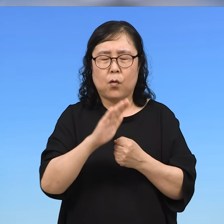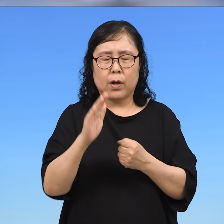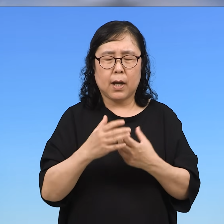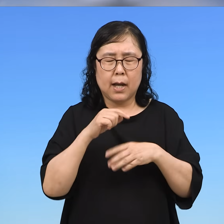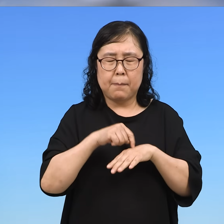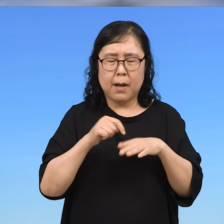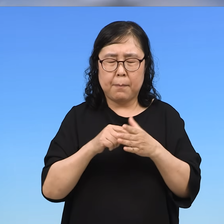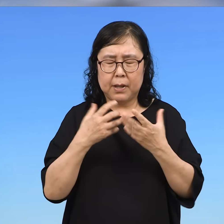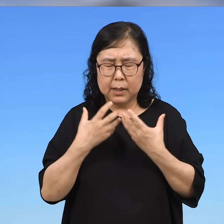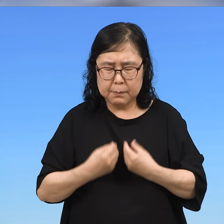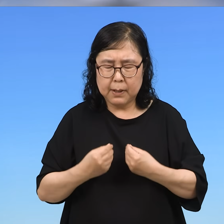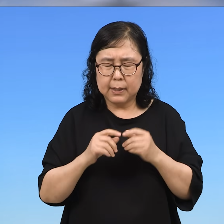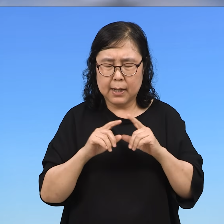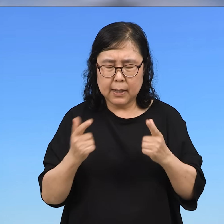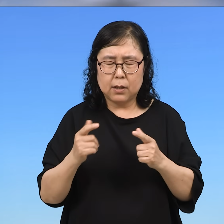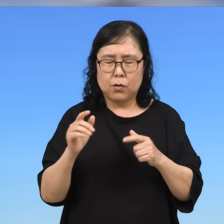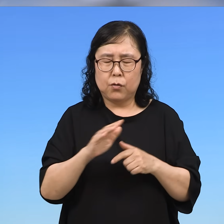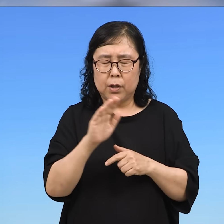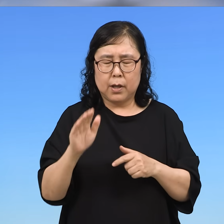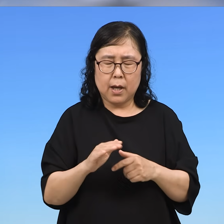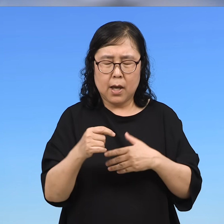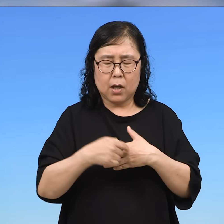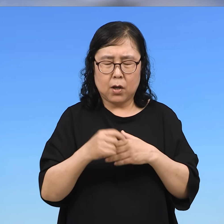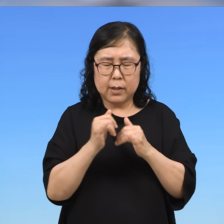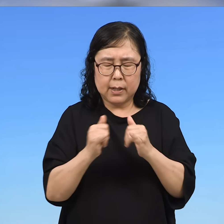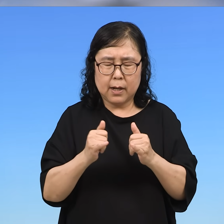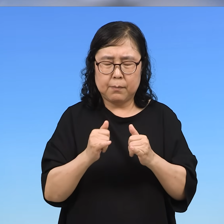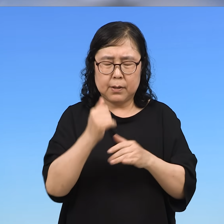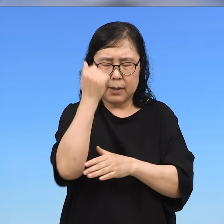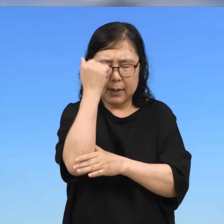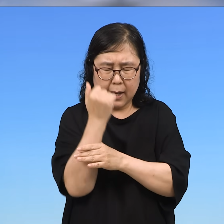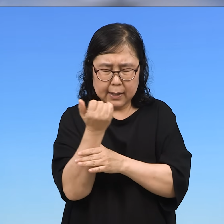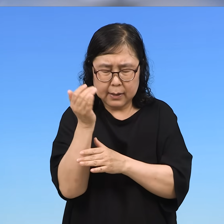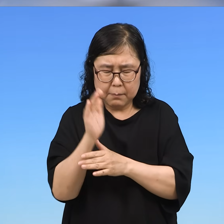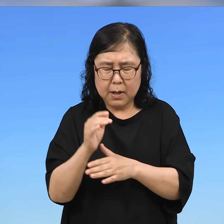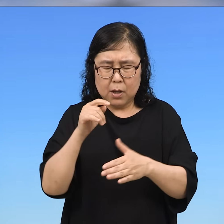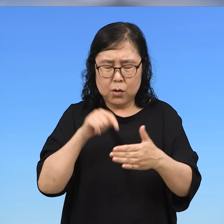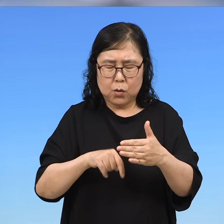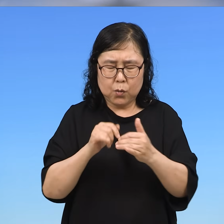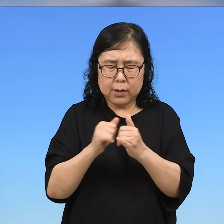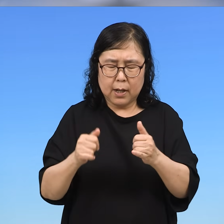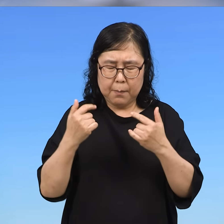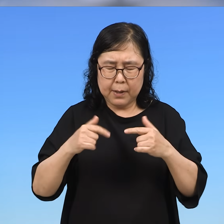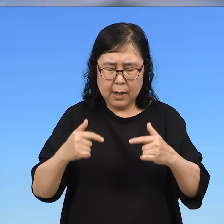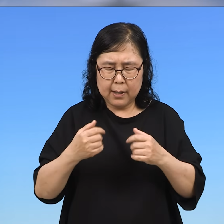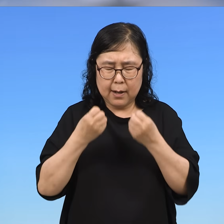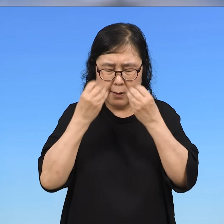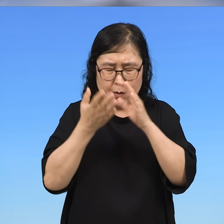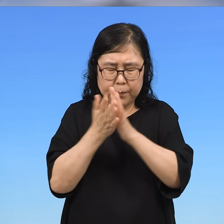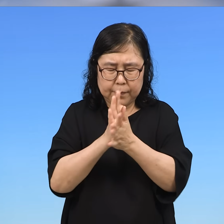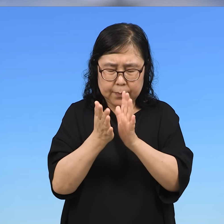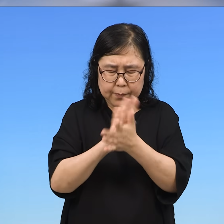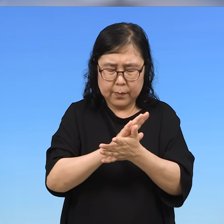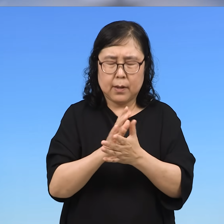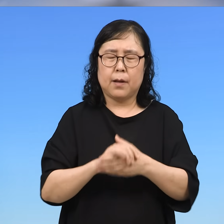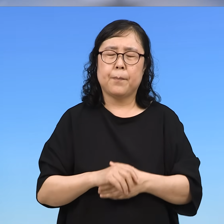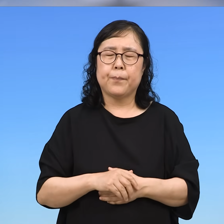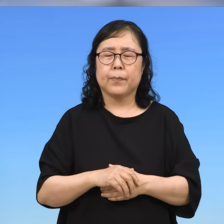그러므로 우리가 낙심하지 아니하노니 우리의 겉사람은 낡아지나 우리의 속사람은 날로